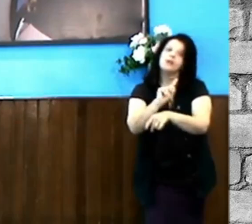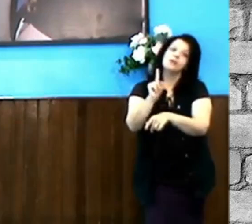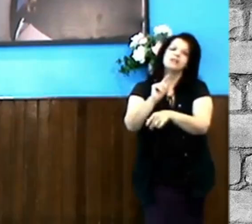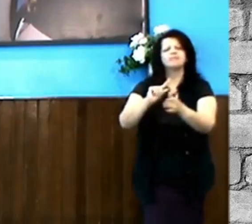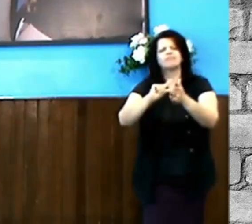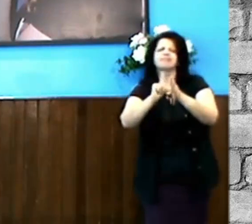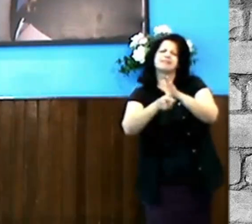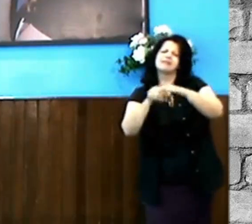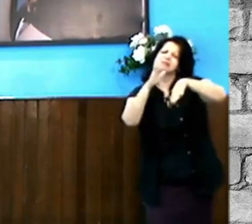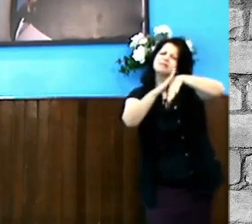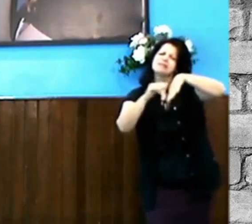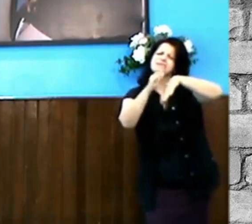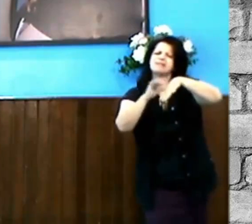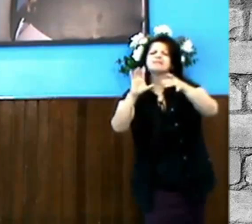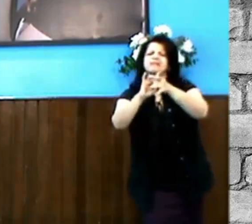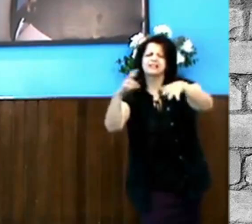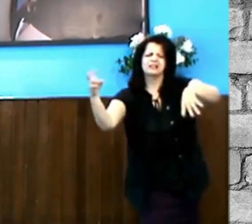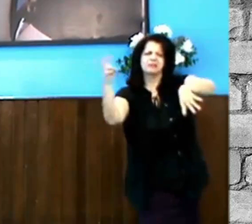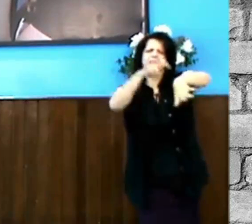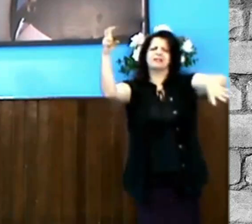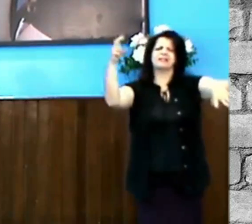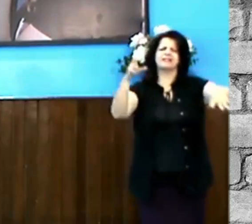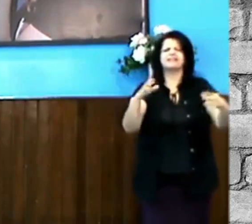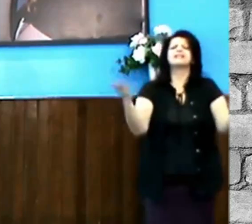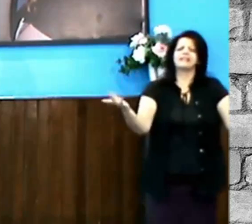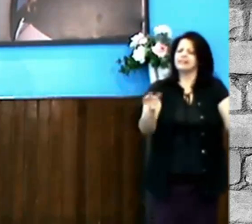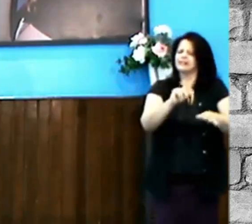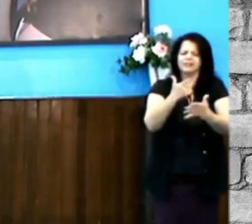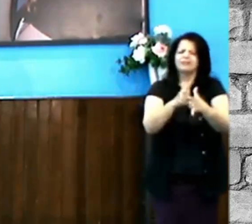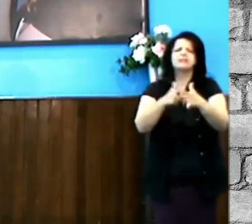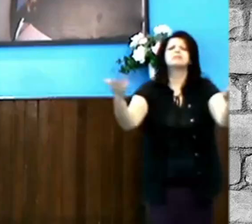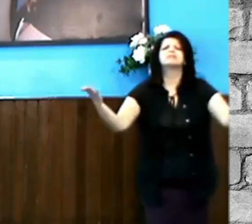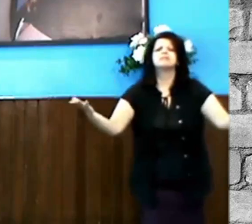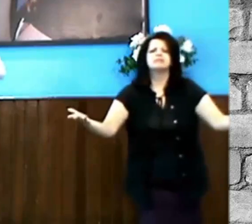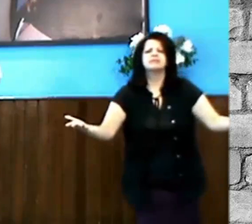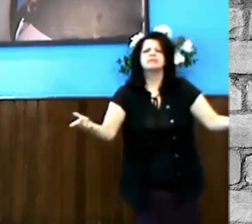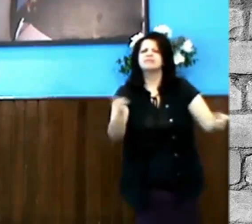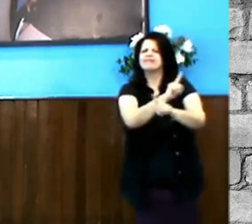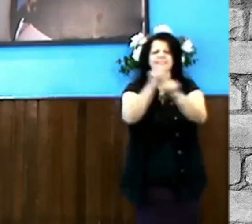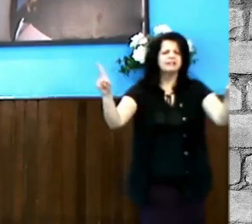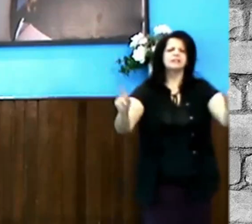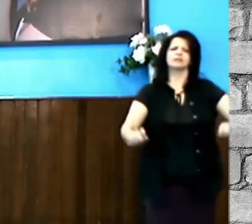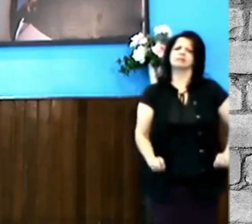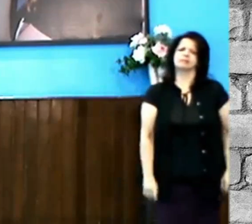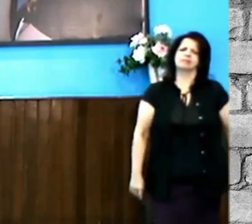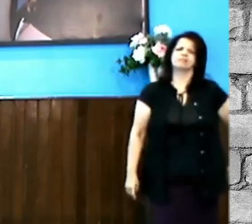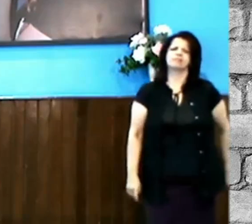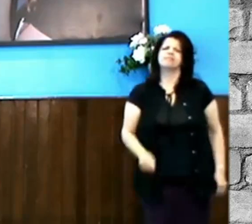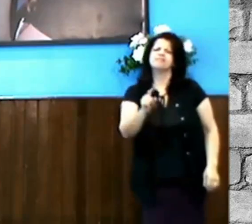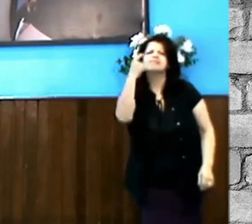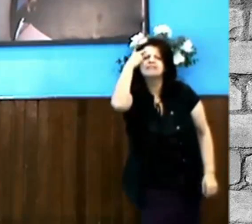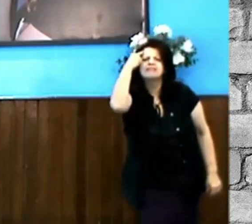carinho, deixa ela me picar, deixa ela enrolar no meu braço e assim por diante. Claro que não. Você